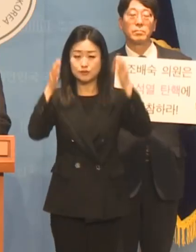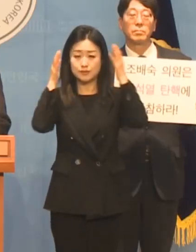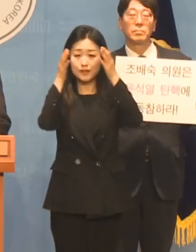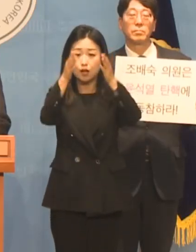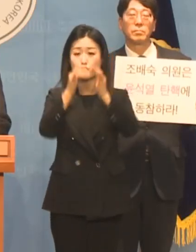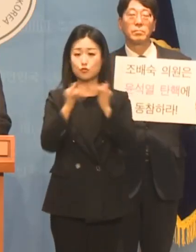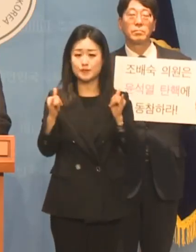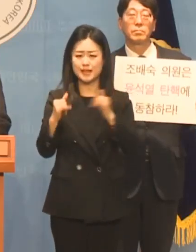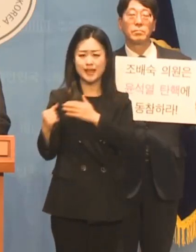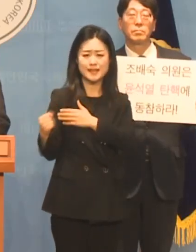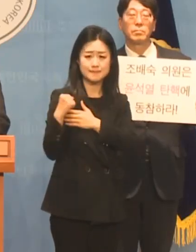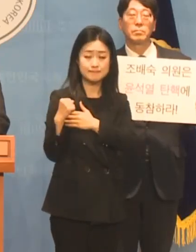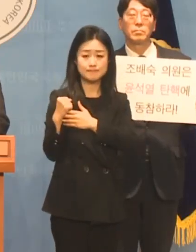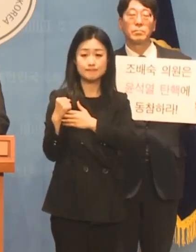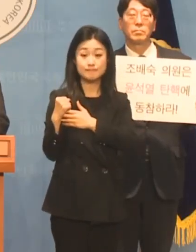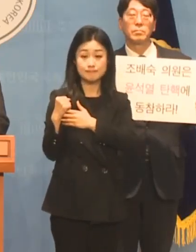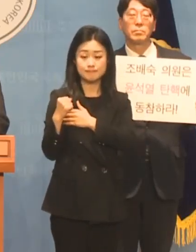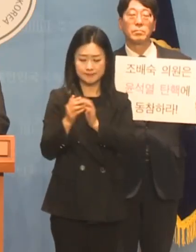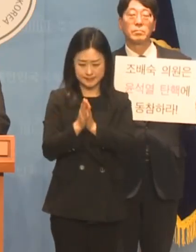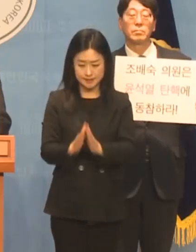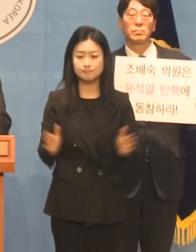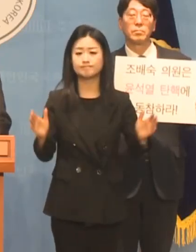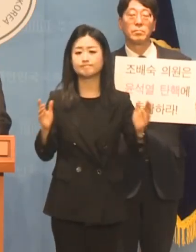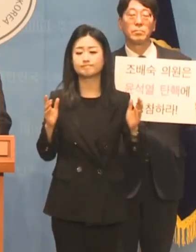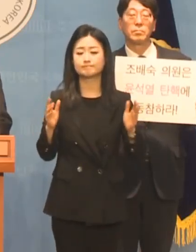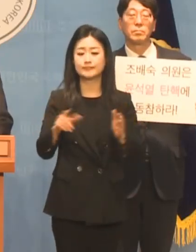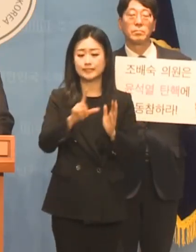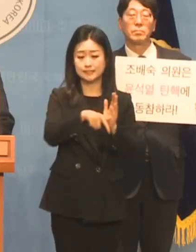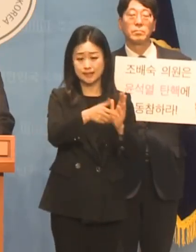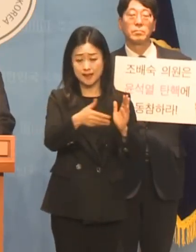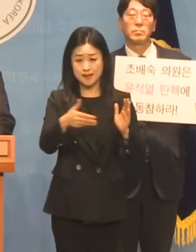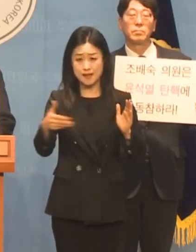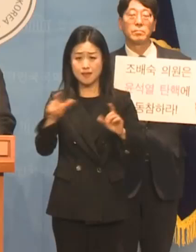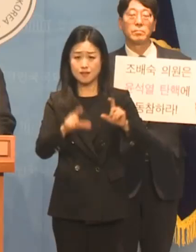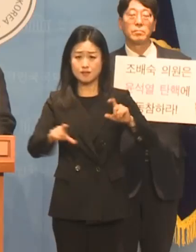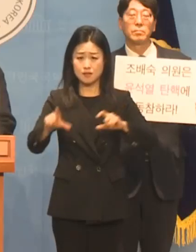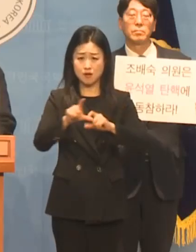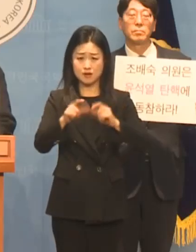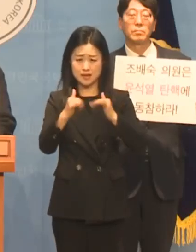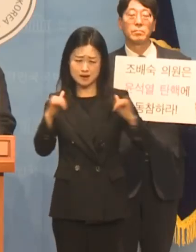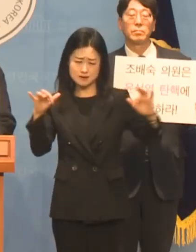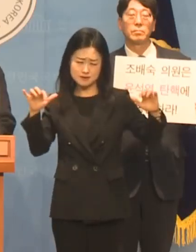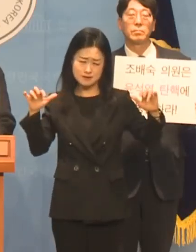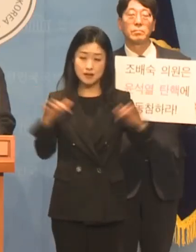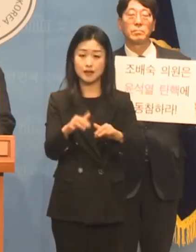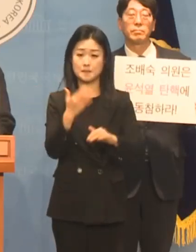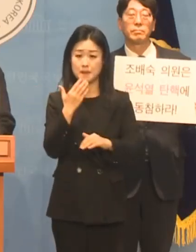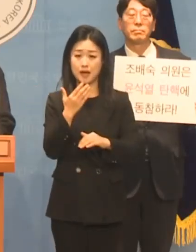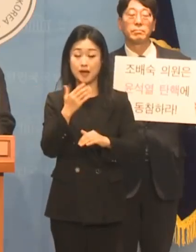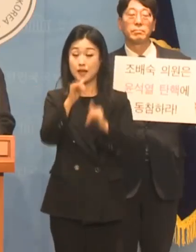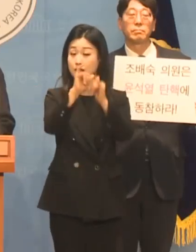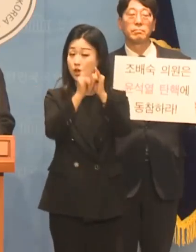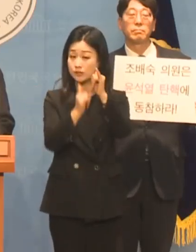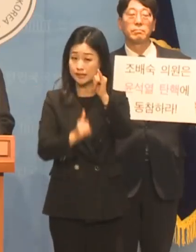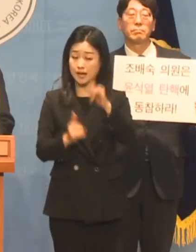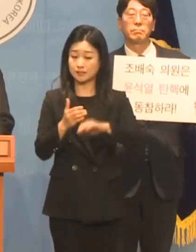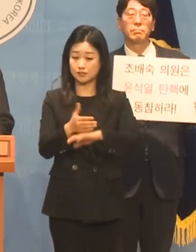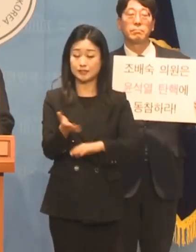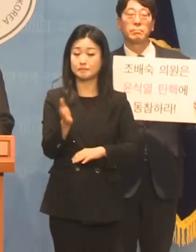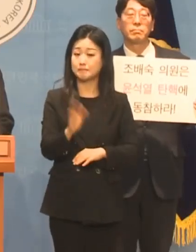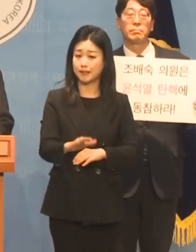국민의 거대한 행정은 시작되었고 시간이 갈수록 깊고 넓어질 것이다. 역사는 더디